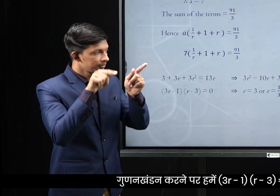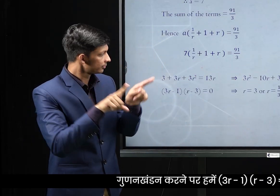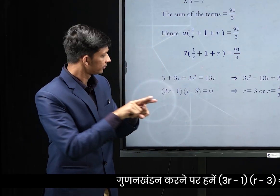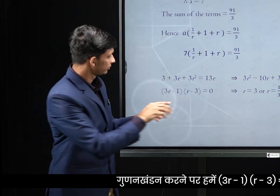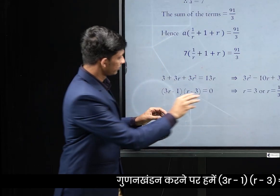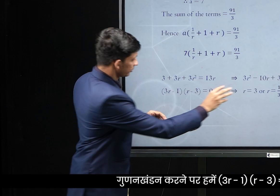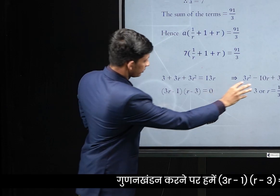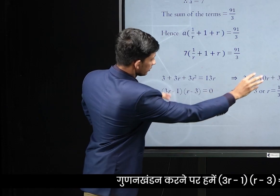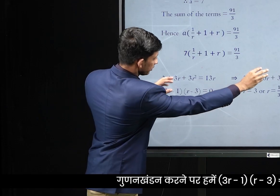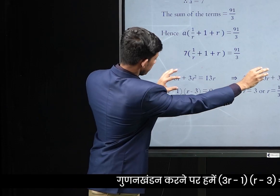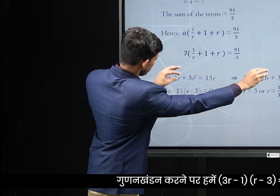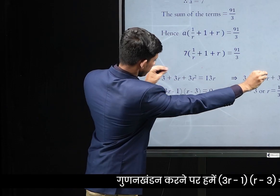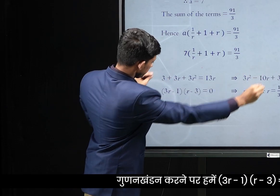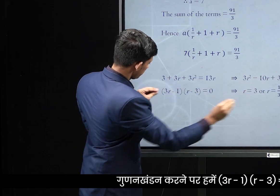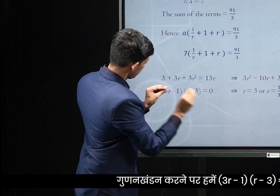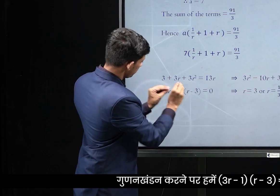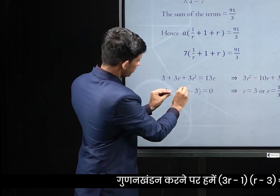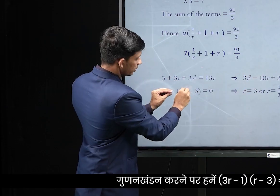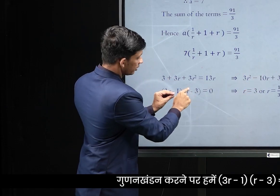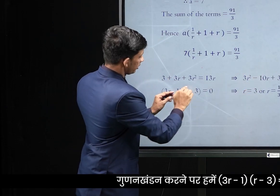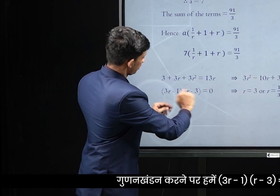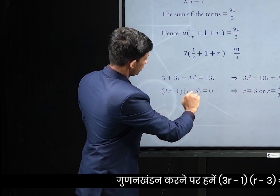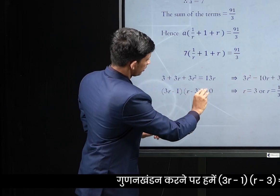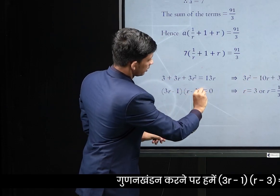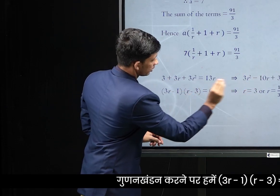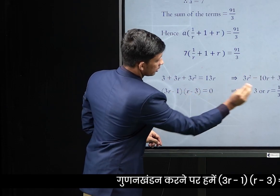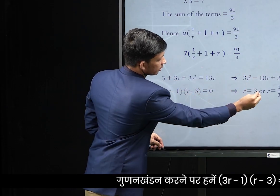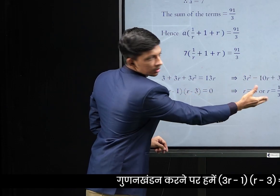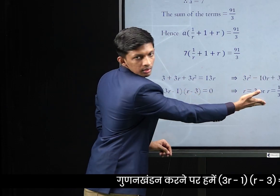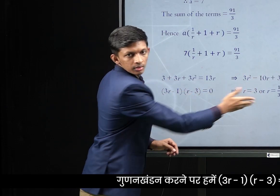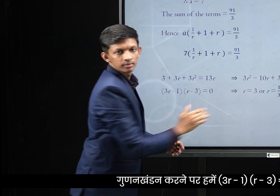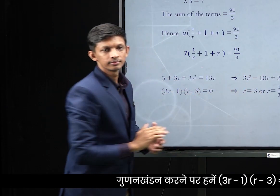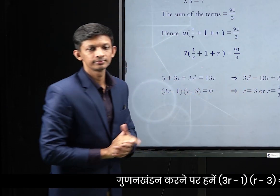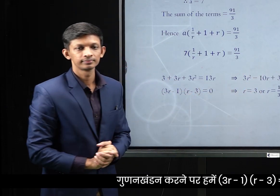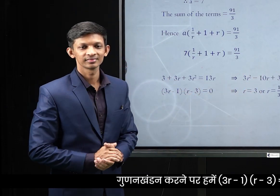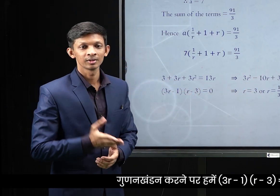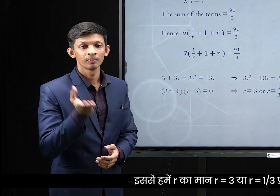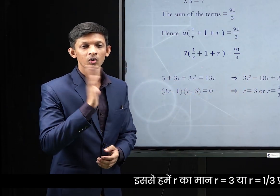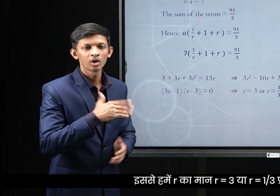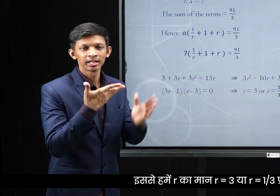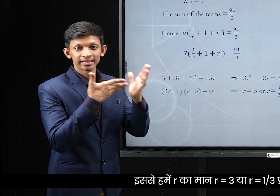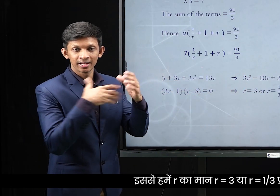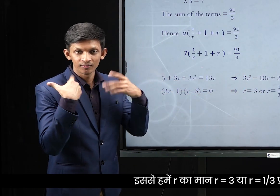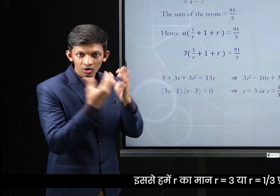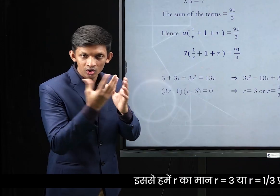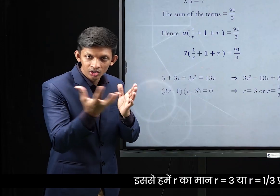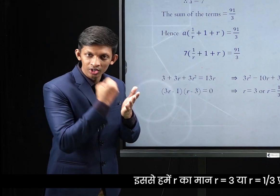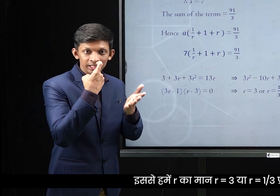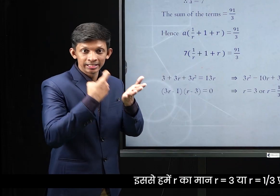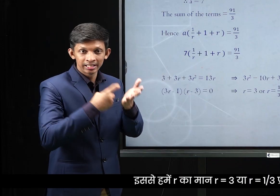3r 1 r 3 इक्वल्स 0 प्राप्त होता है। इससे हमें r का मान r इक्वल्स